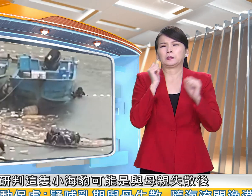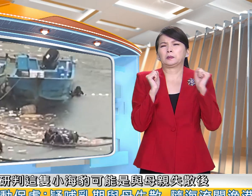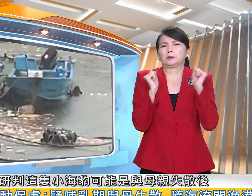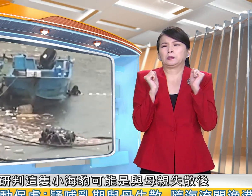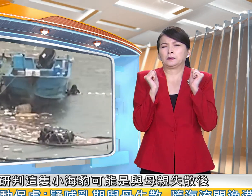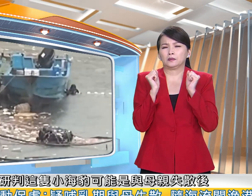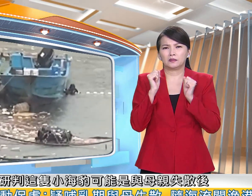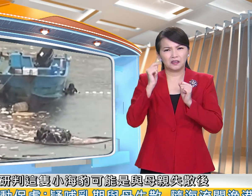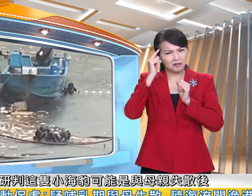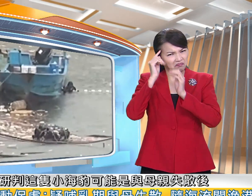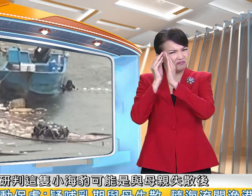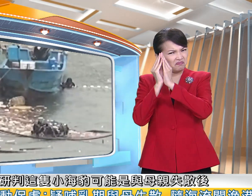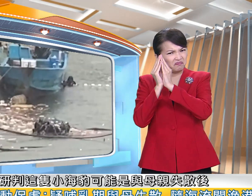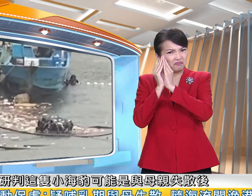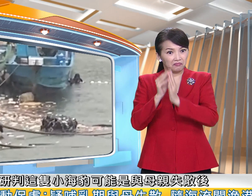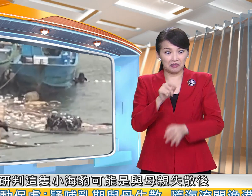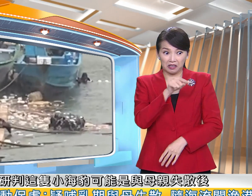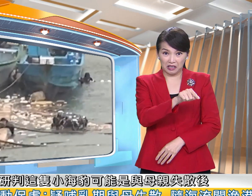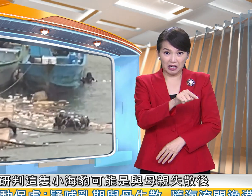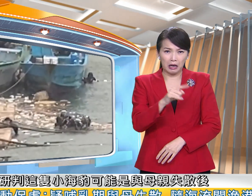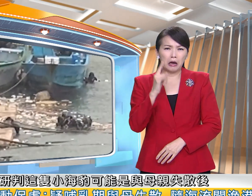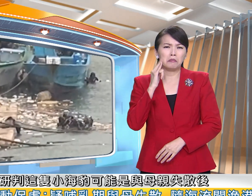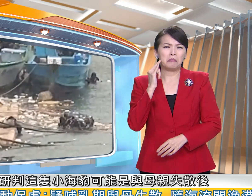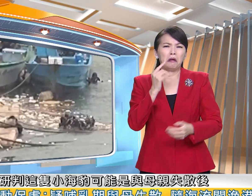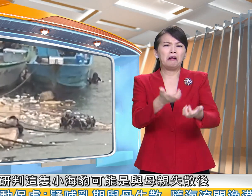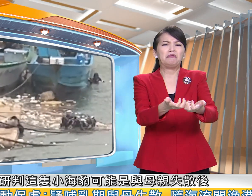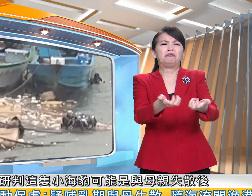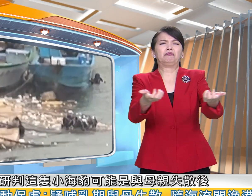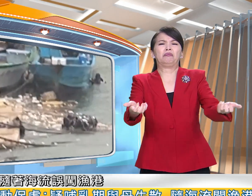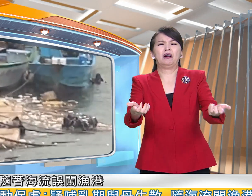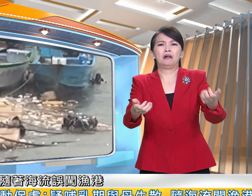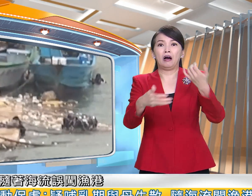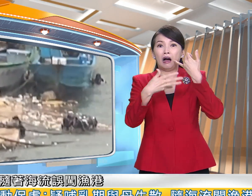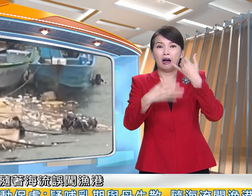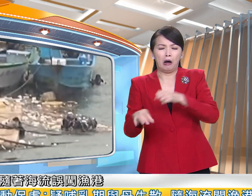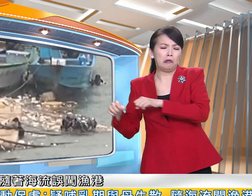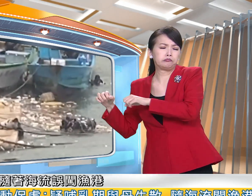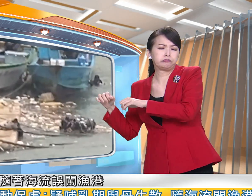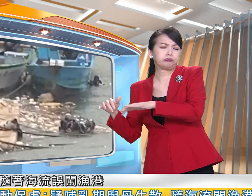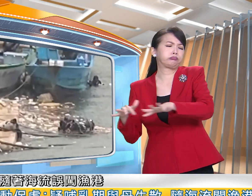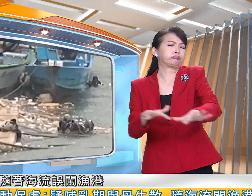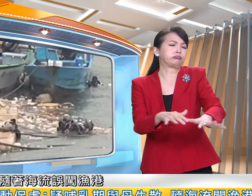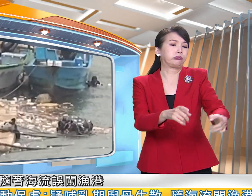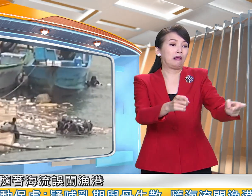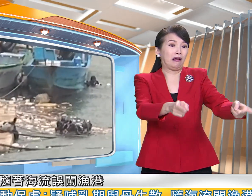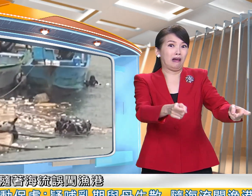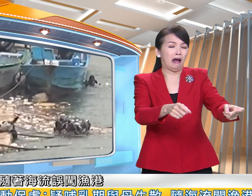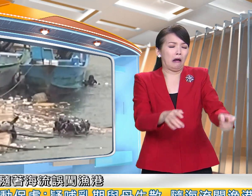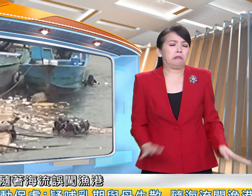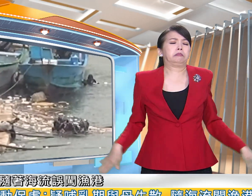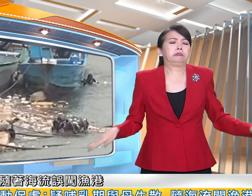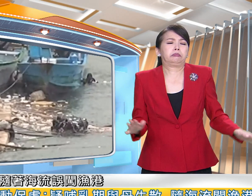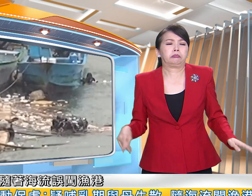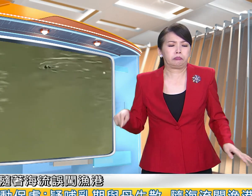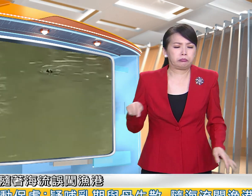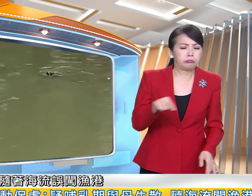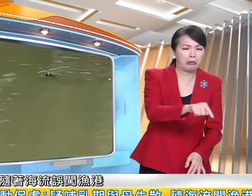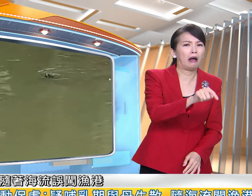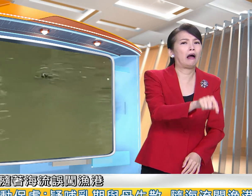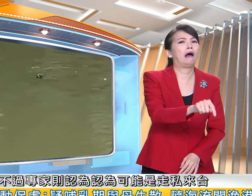这只小海豹可能是跟母亲失散之后，随着海流误闯渔港。不